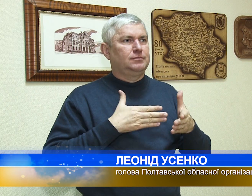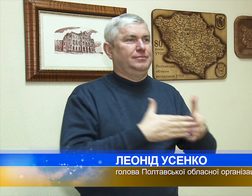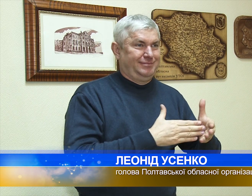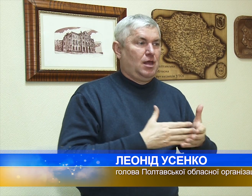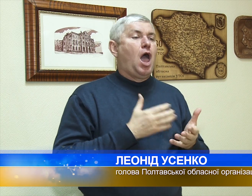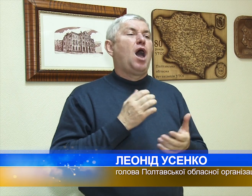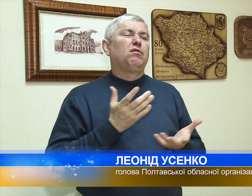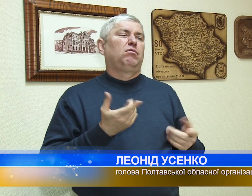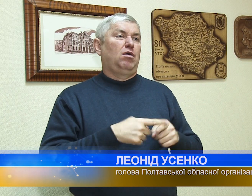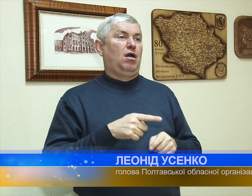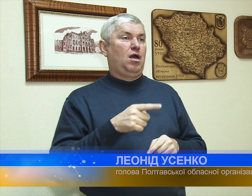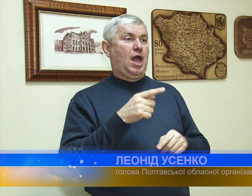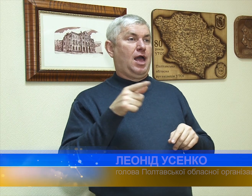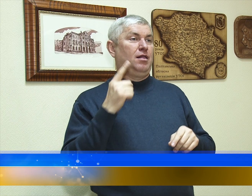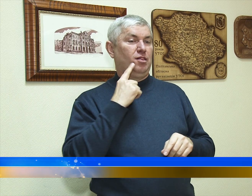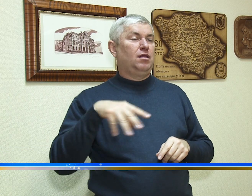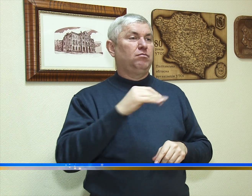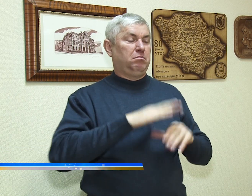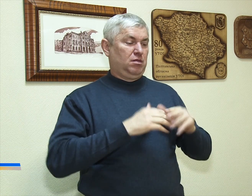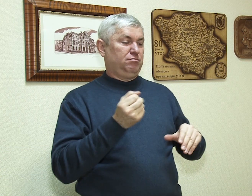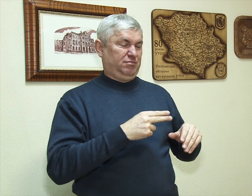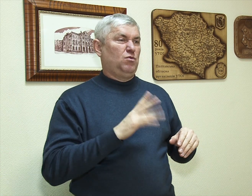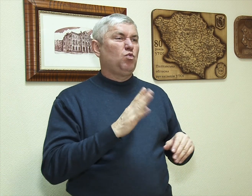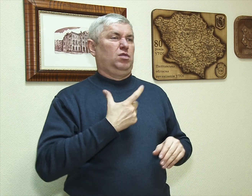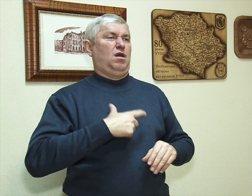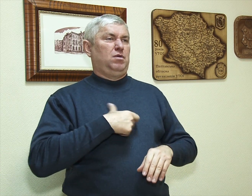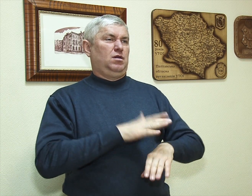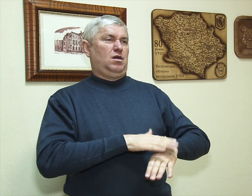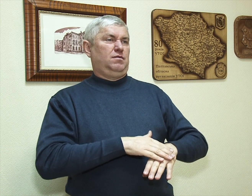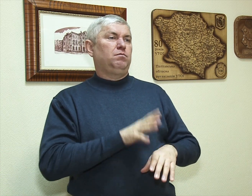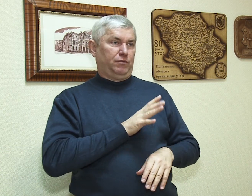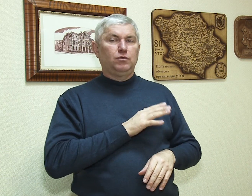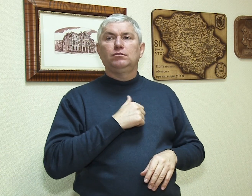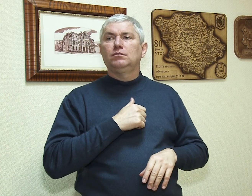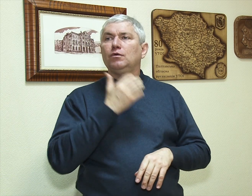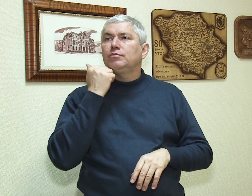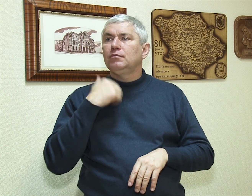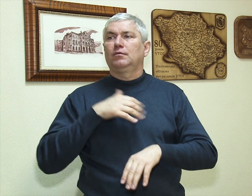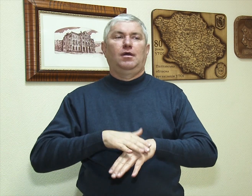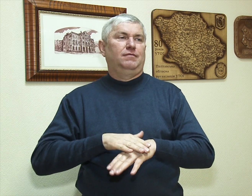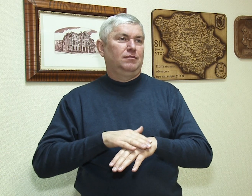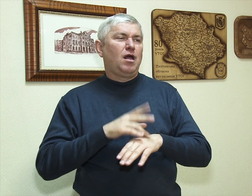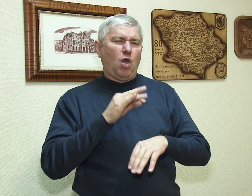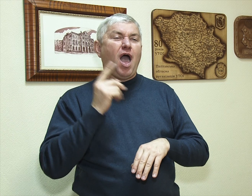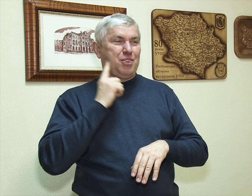вас проблеми по здоров'ю, ви не чуєте, вам, наприклад, на висотні роботи не можна. Або, наприклад, мені важко з